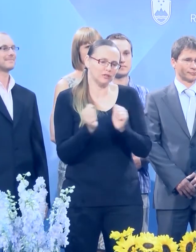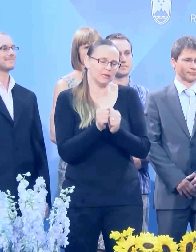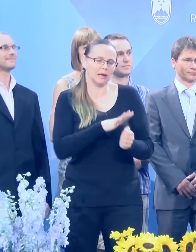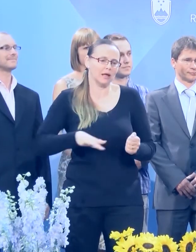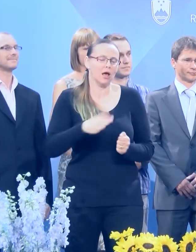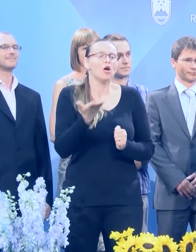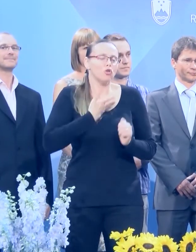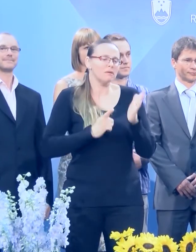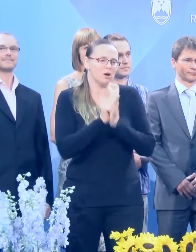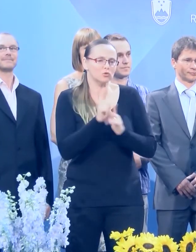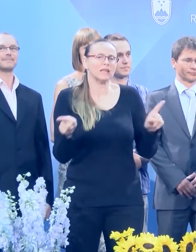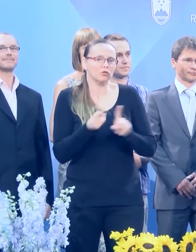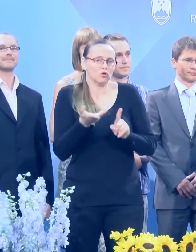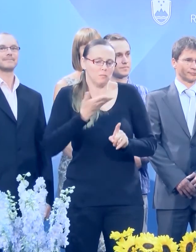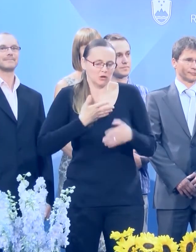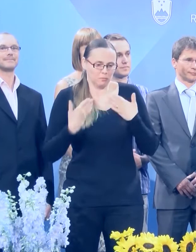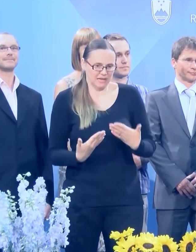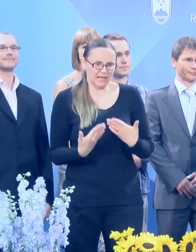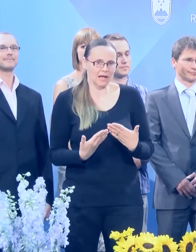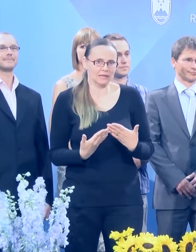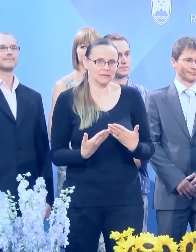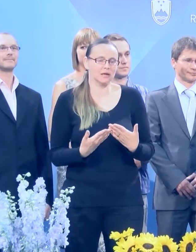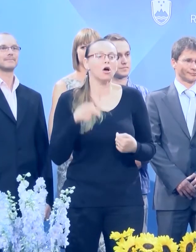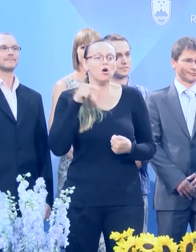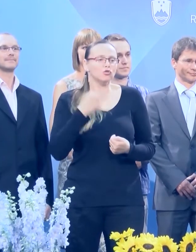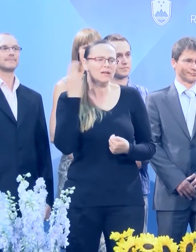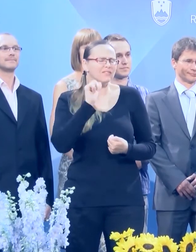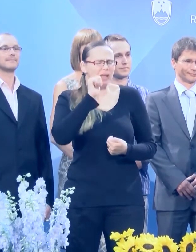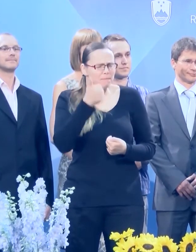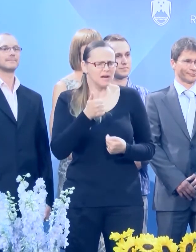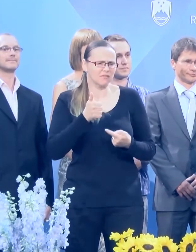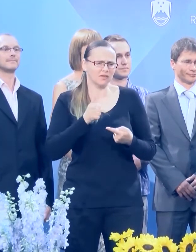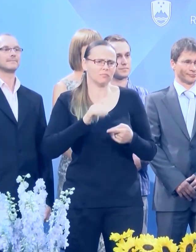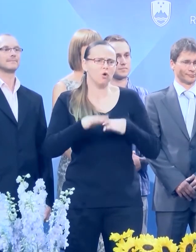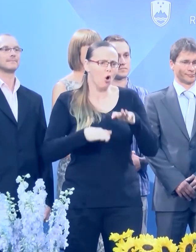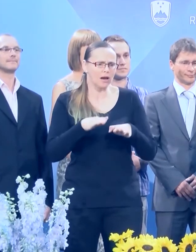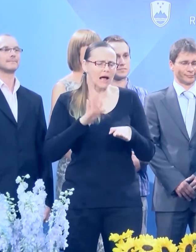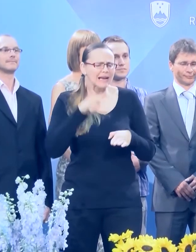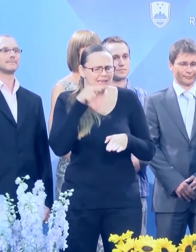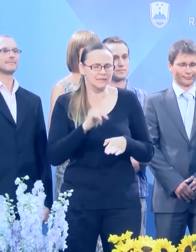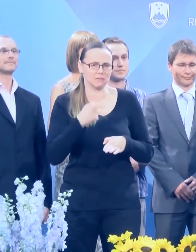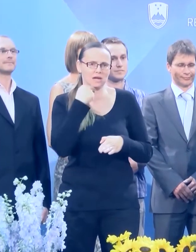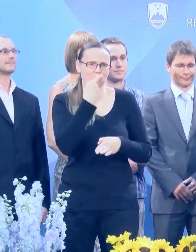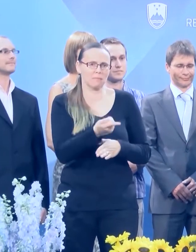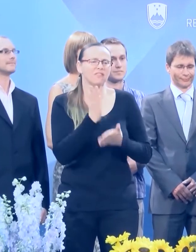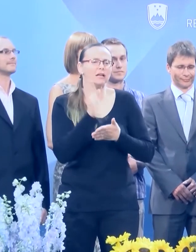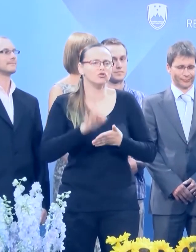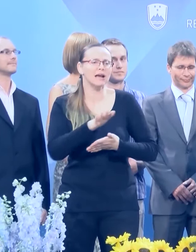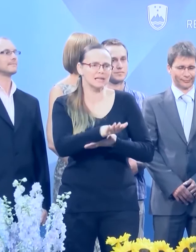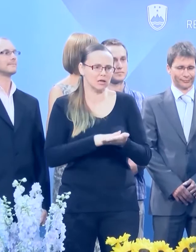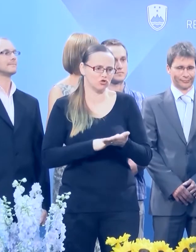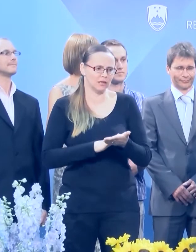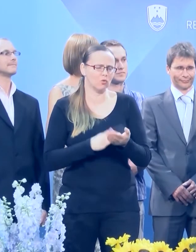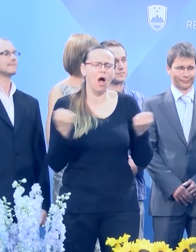dosežemo rezultat, ko smo ga dosegli danes. To je seveda prvi korak na tisem, kar smo napovedali že na začetku,